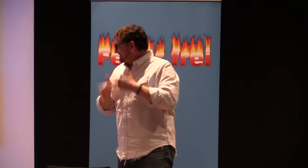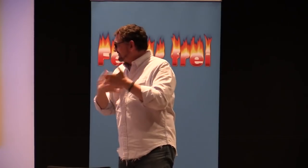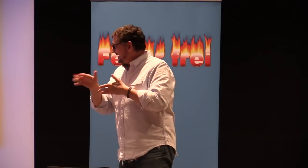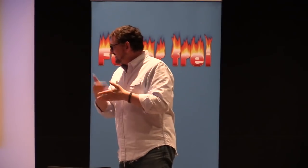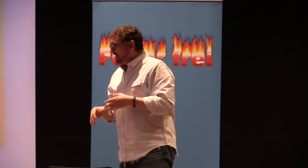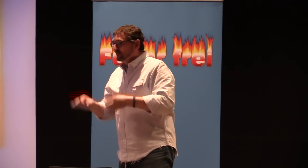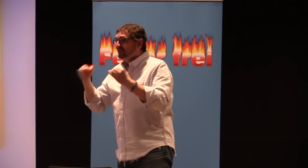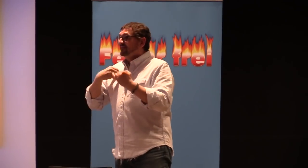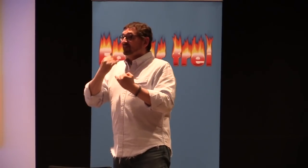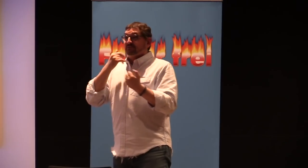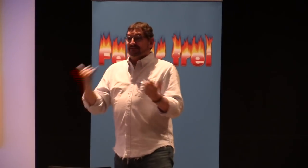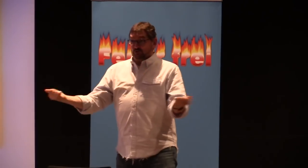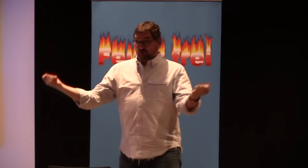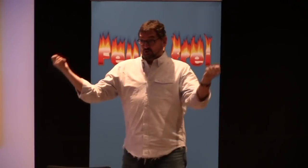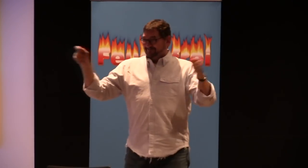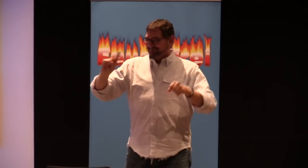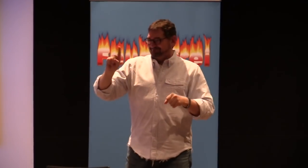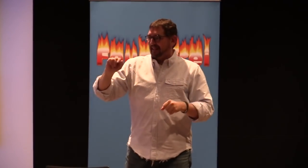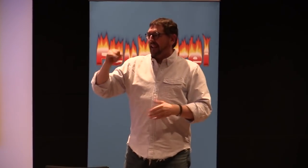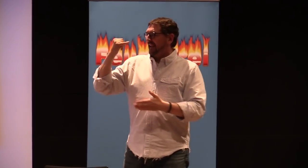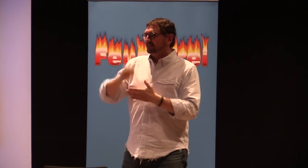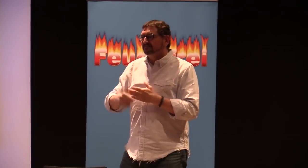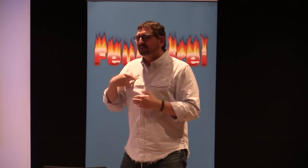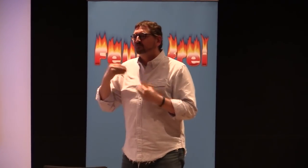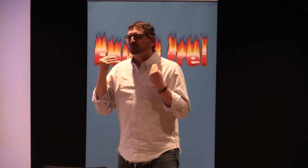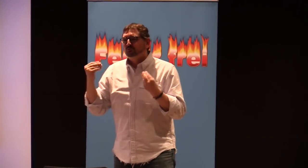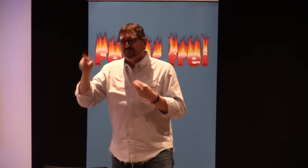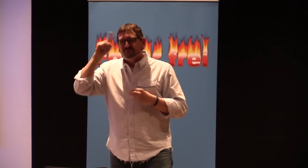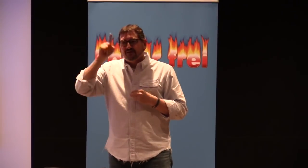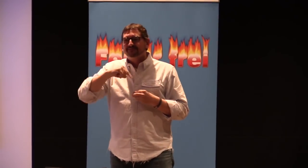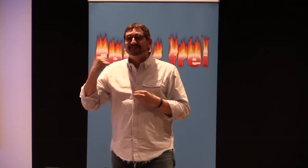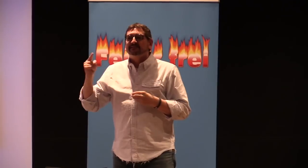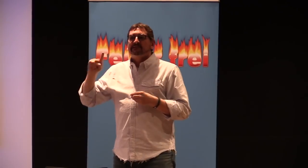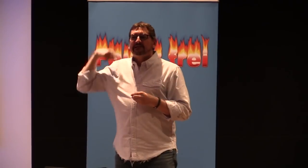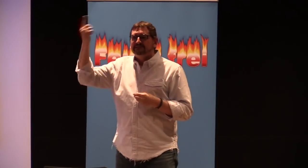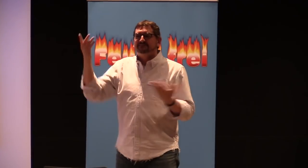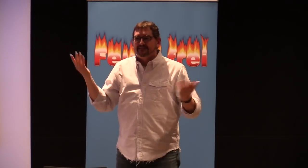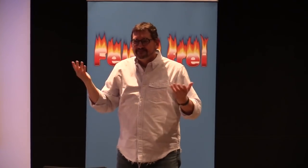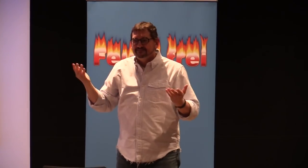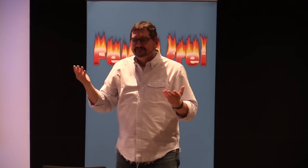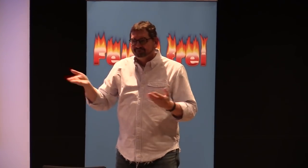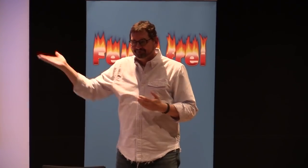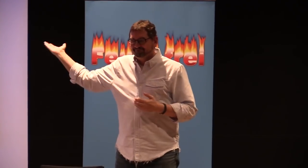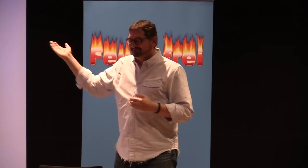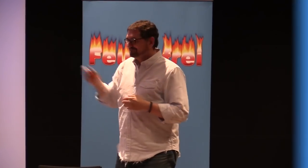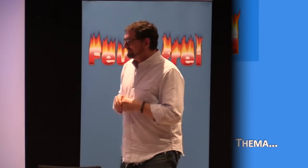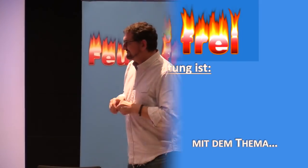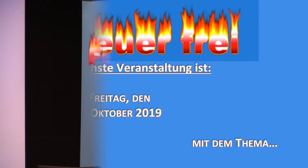ich freue mich auf jeden Fall nachher noch mit einigen ins Brauhaus zu gehen und noch weiter zu diskutieren. Und jetzt